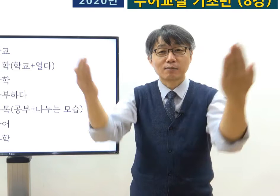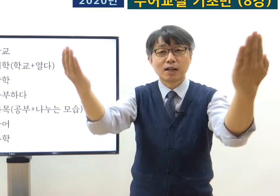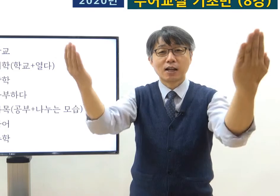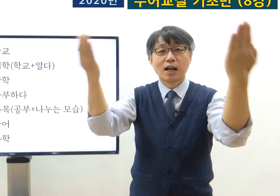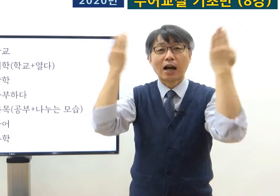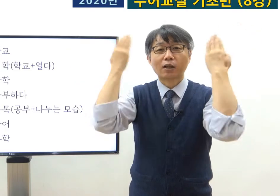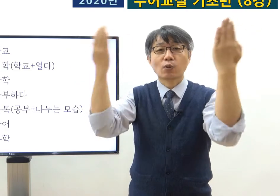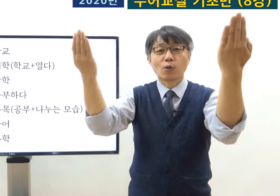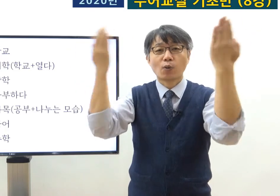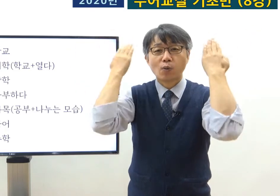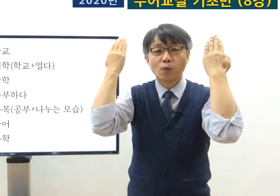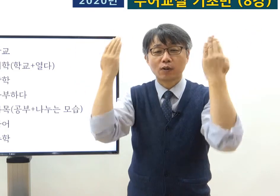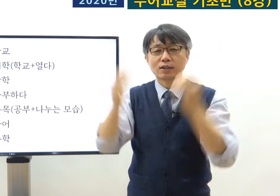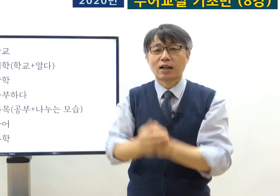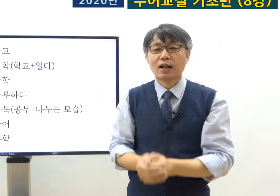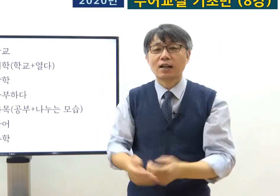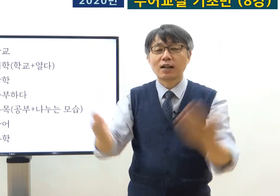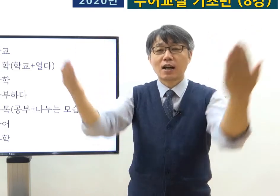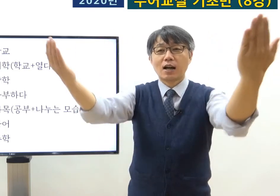겁니다. 학교. 자,